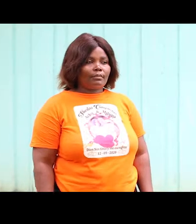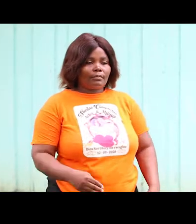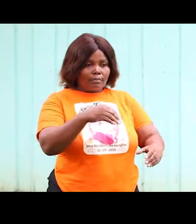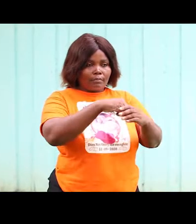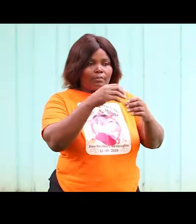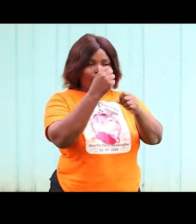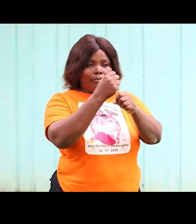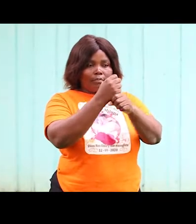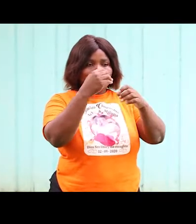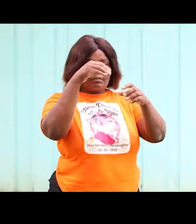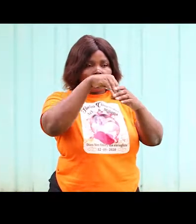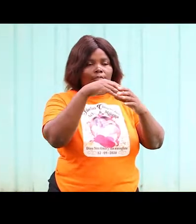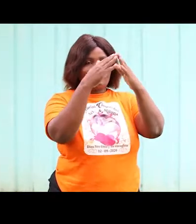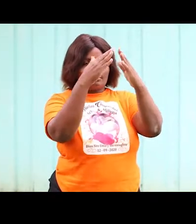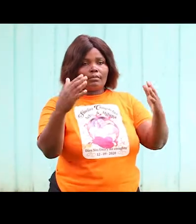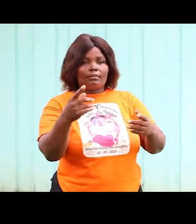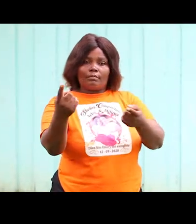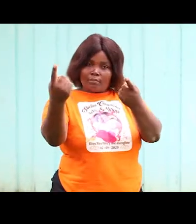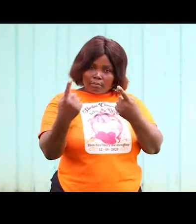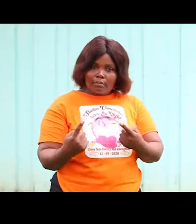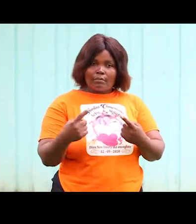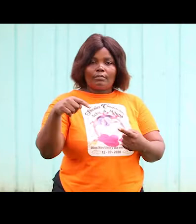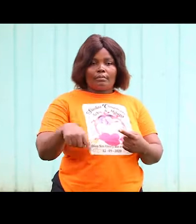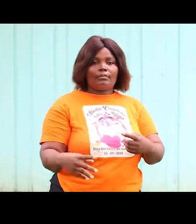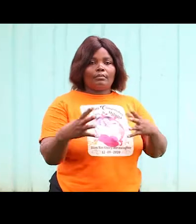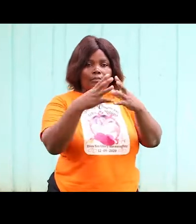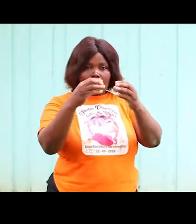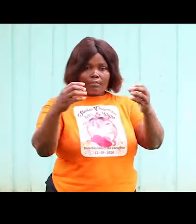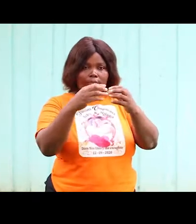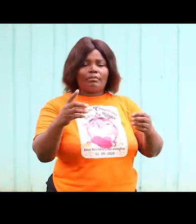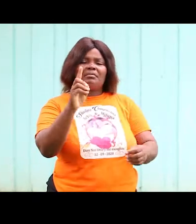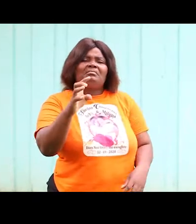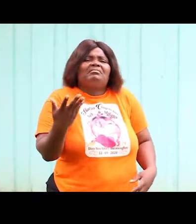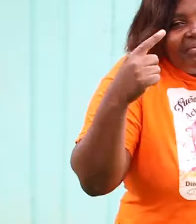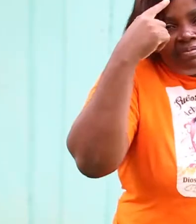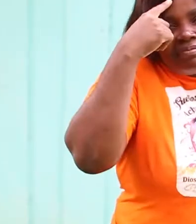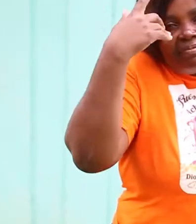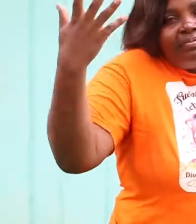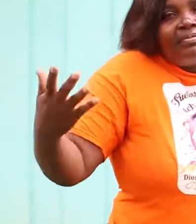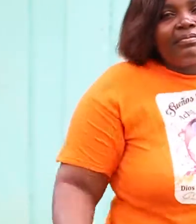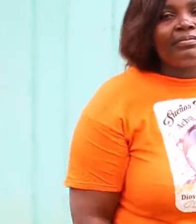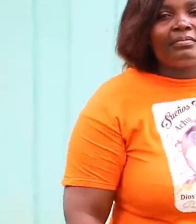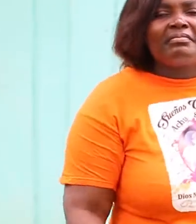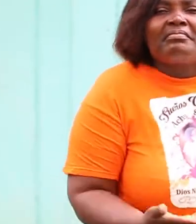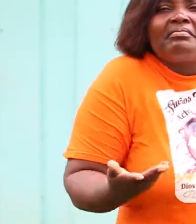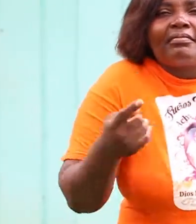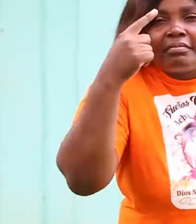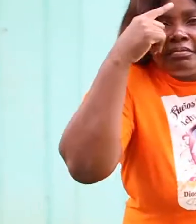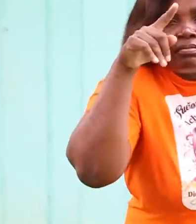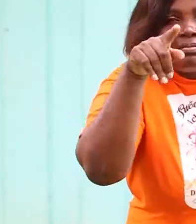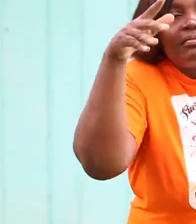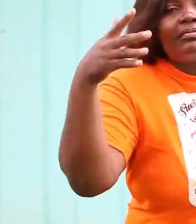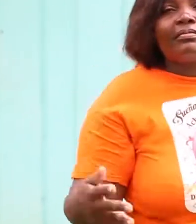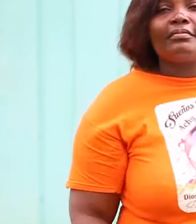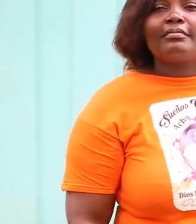cooperamos desde casa hoy les traigo el cuento de en qué piensas en qué piensas